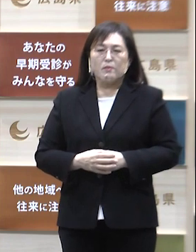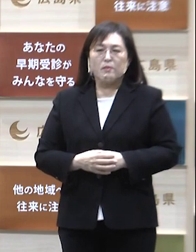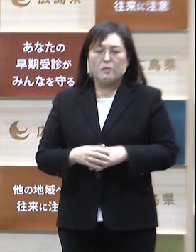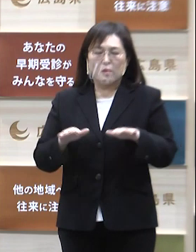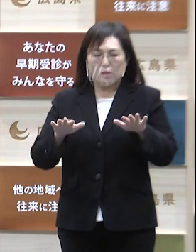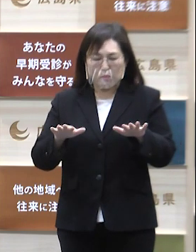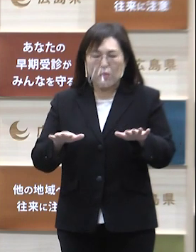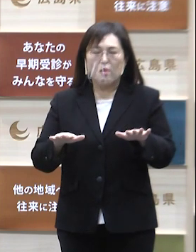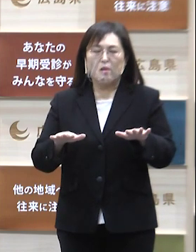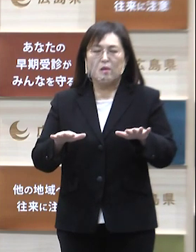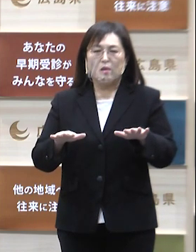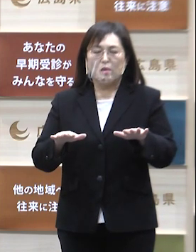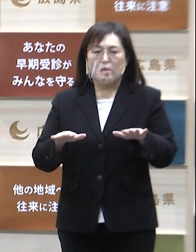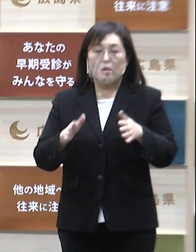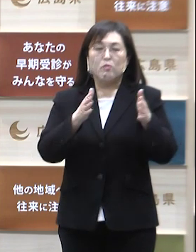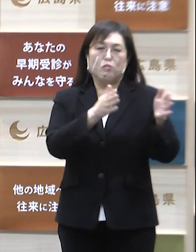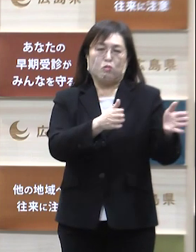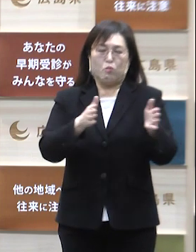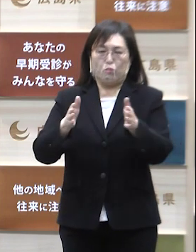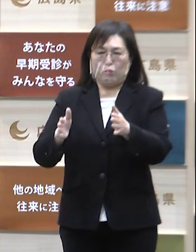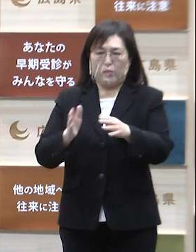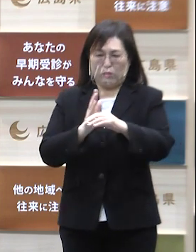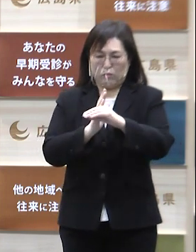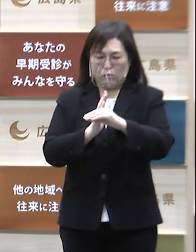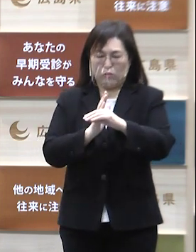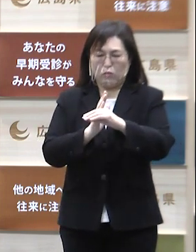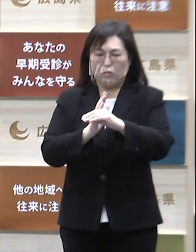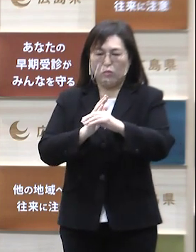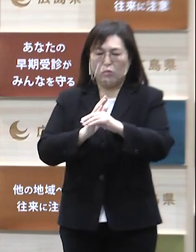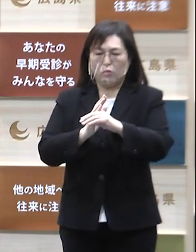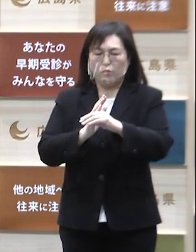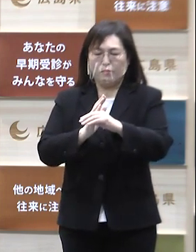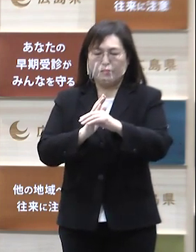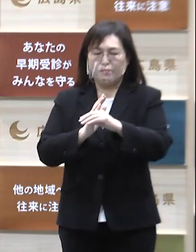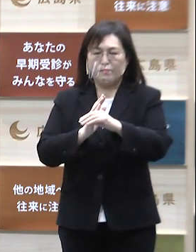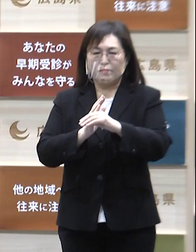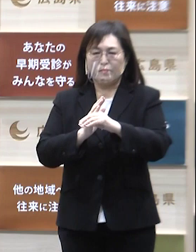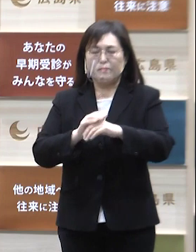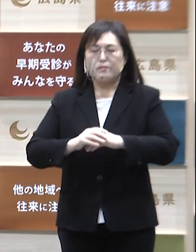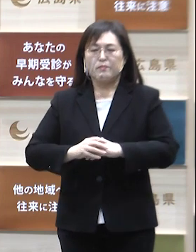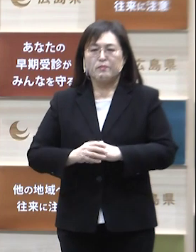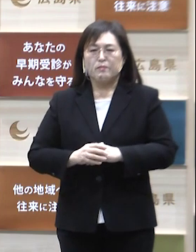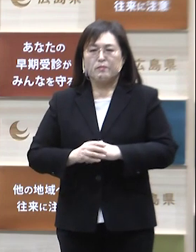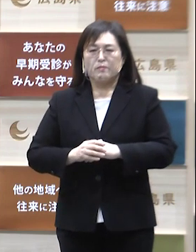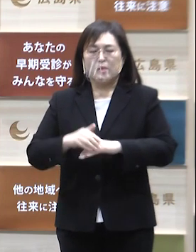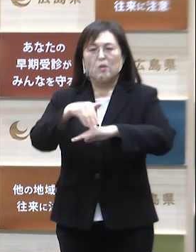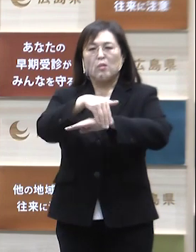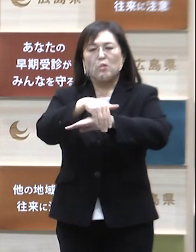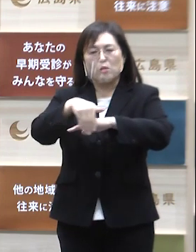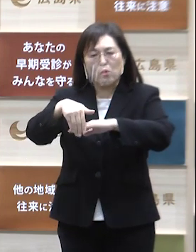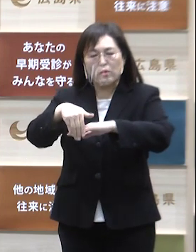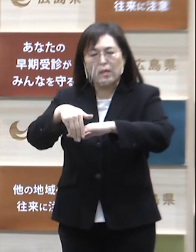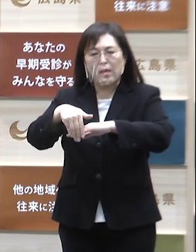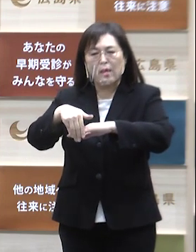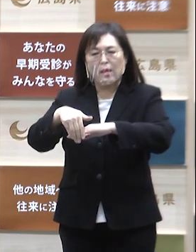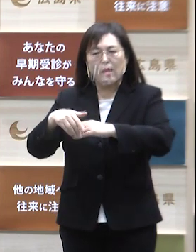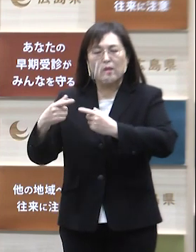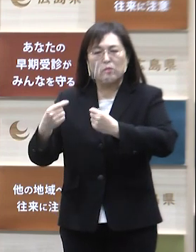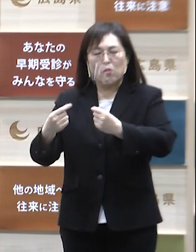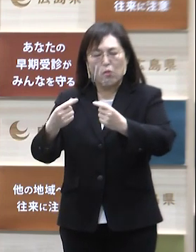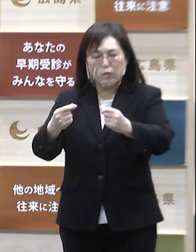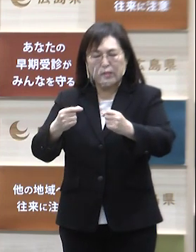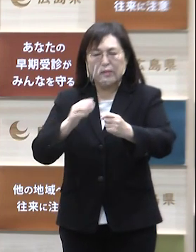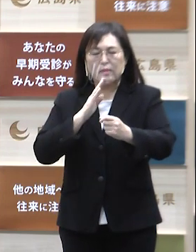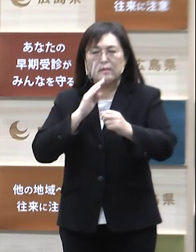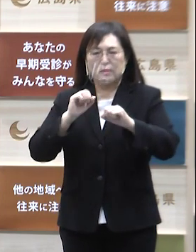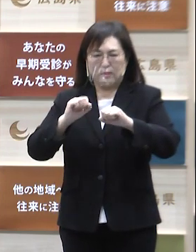今この準備を進めているところですが、それでは予定通り現時点では進めると